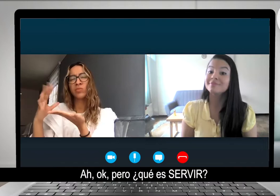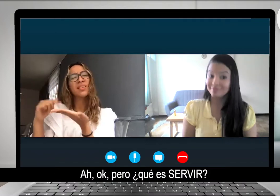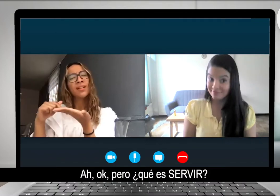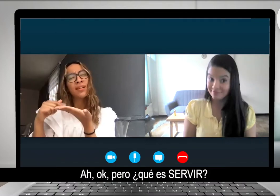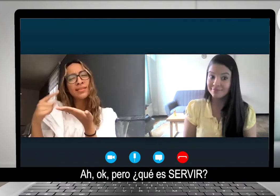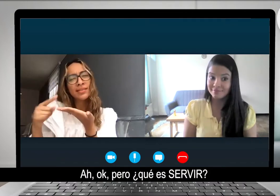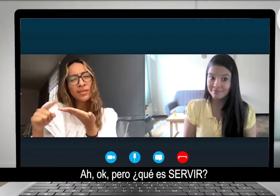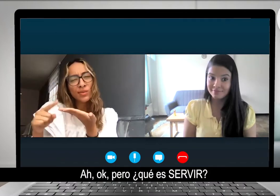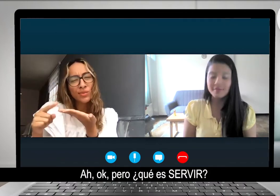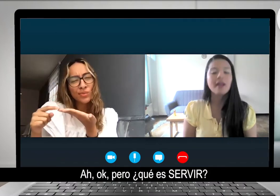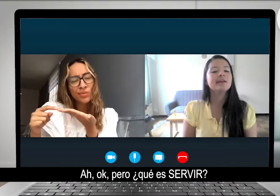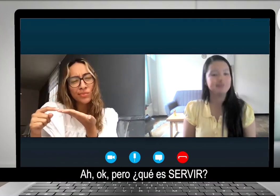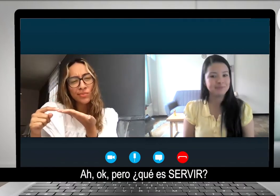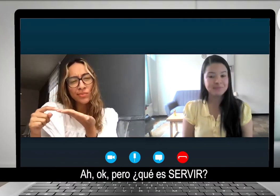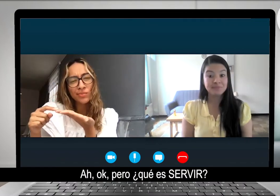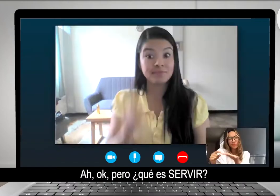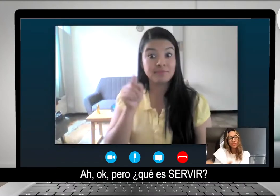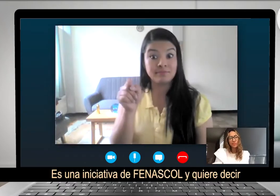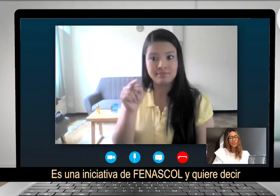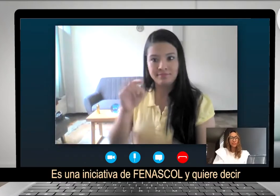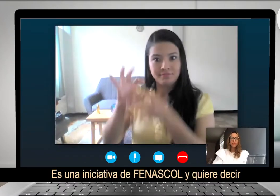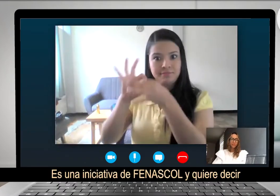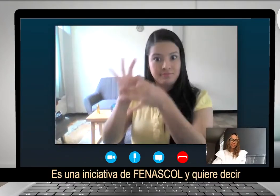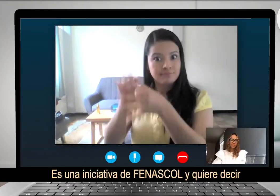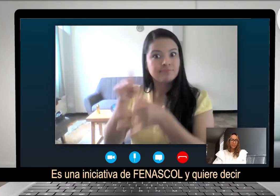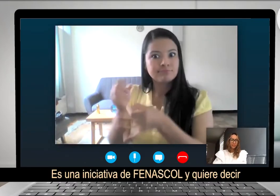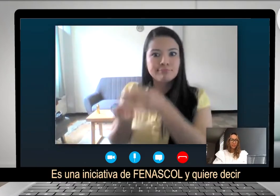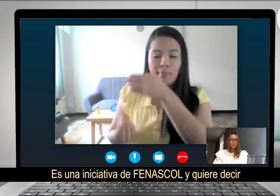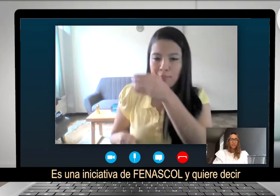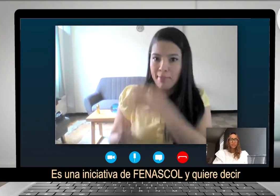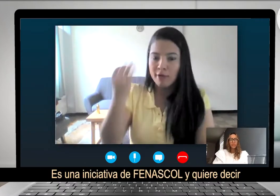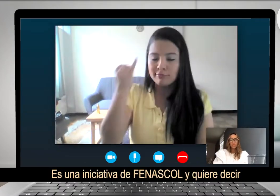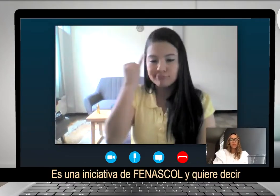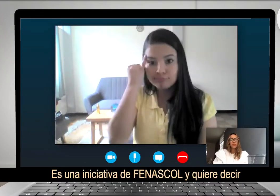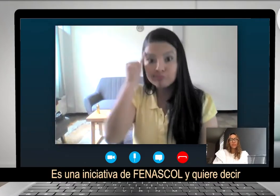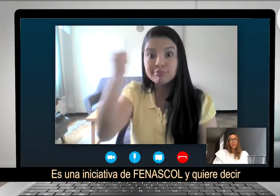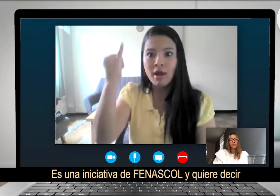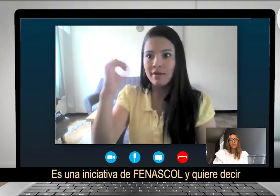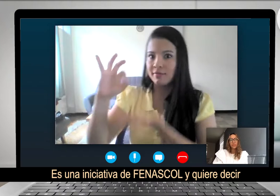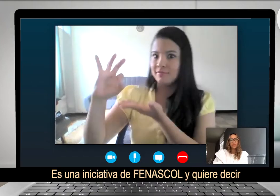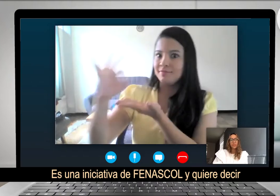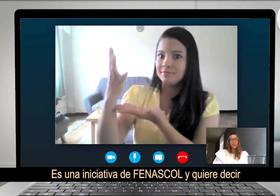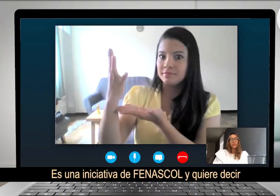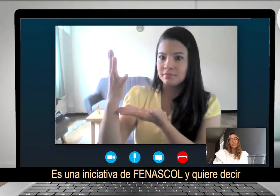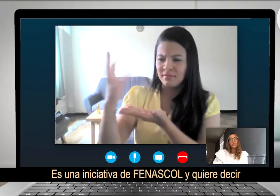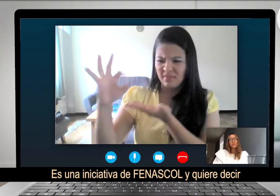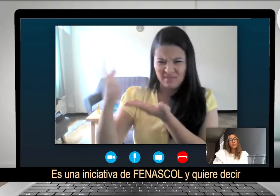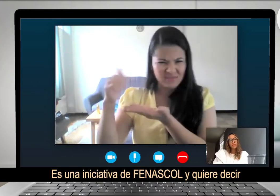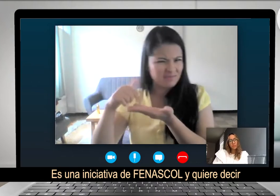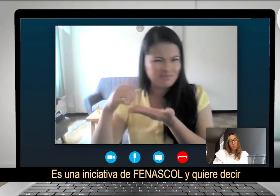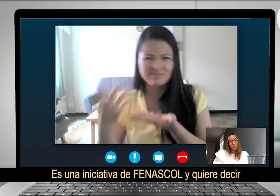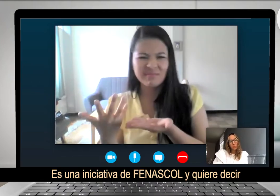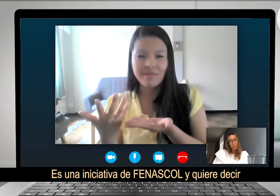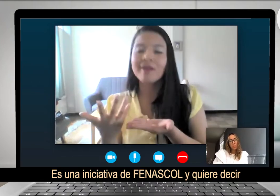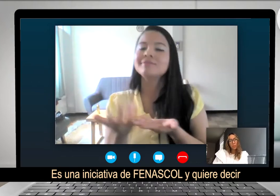Servir. Ah, ok. Pero, ¿qué es Servir? Es una iniciativa de Fenascol y quiere decir